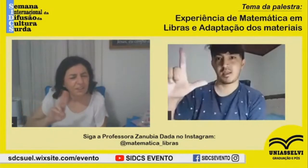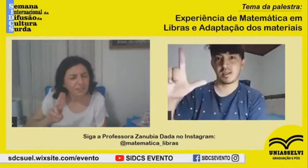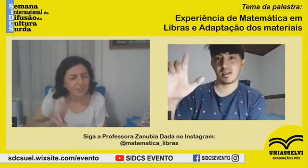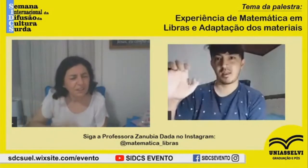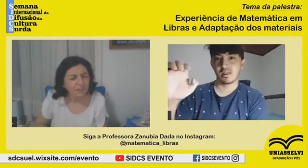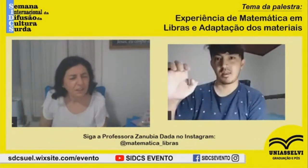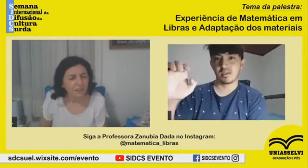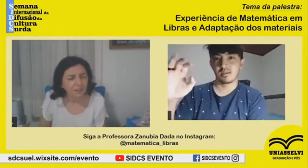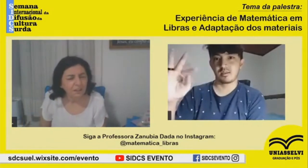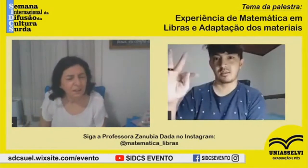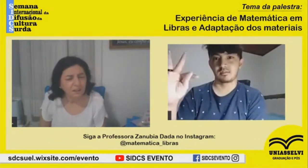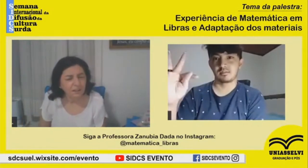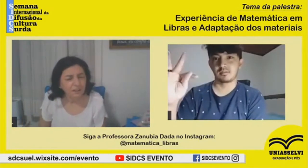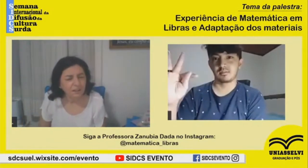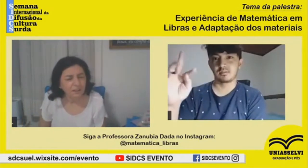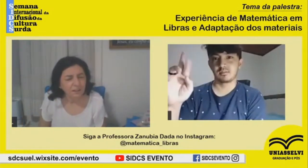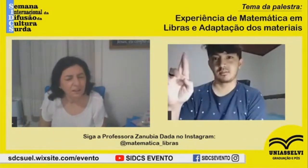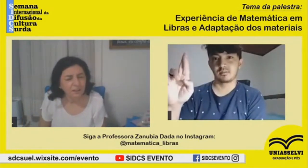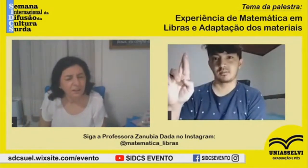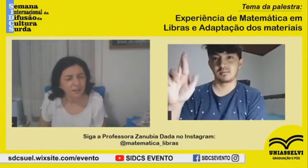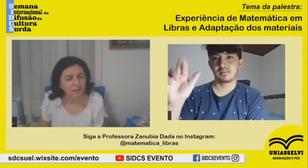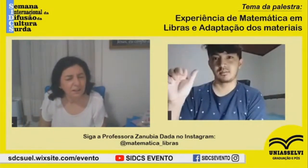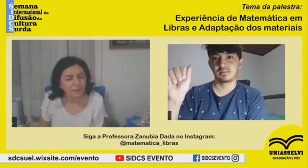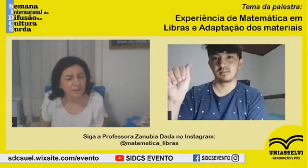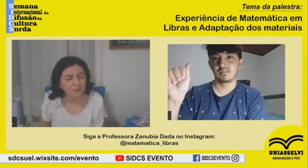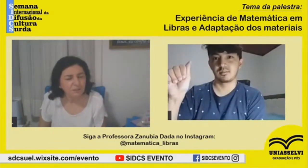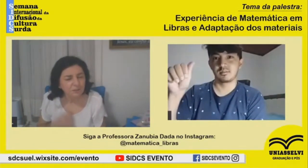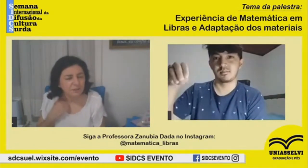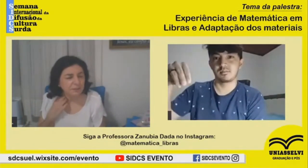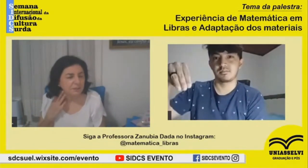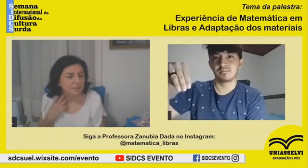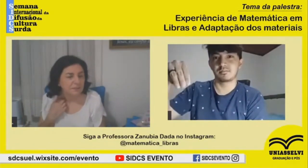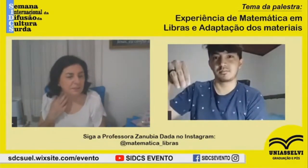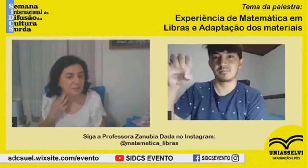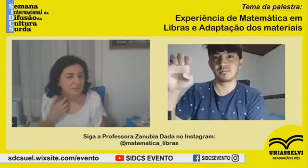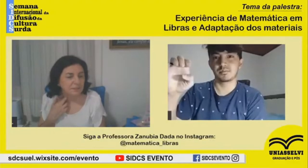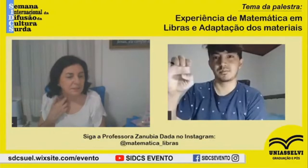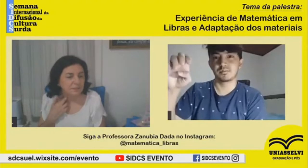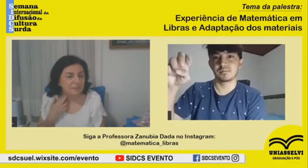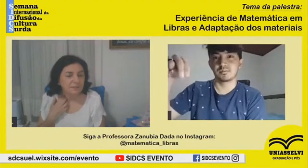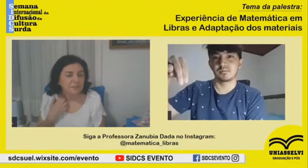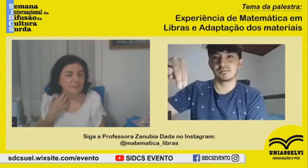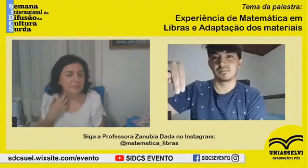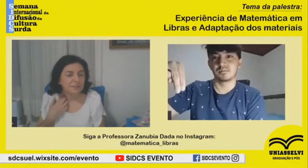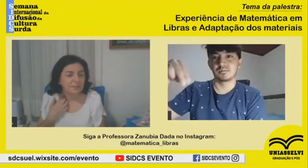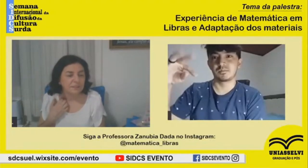Que sinal é esse? Qual que é o nome desse sinal? Ah, este sinal é